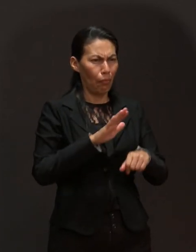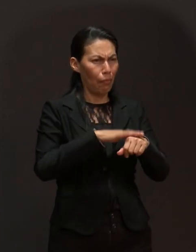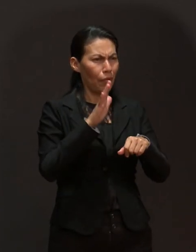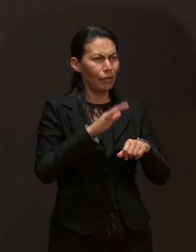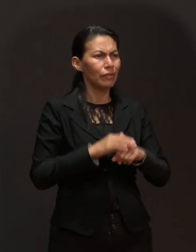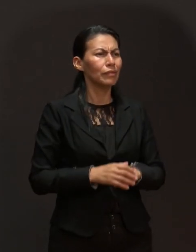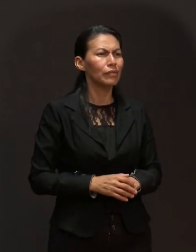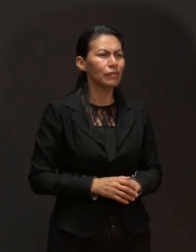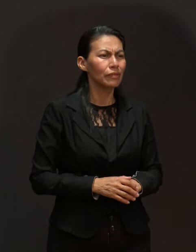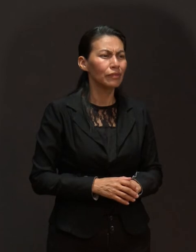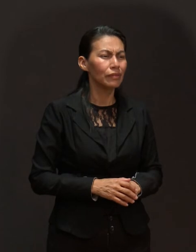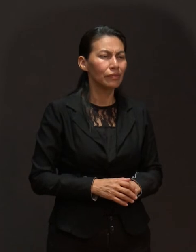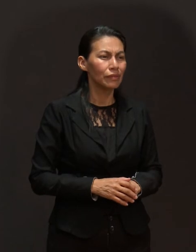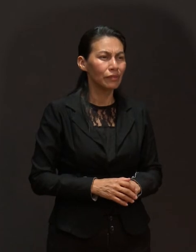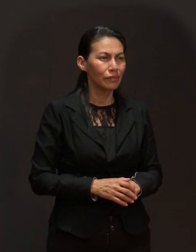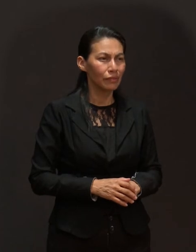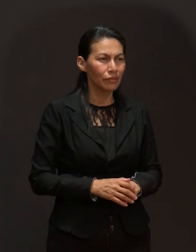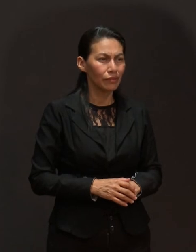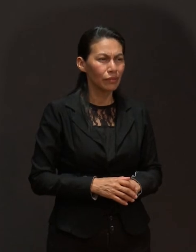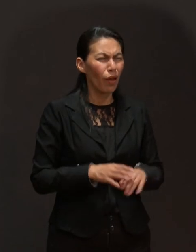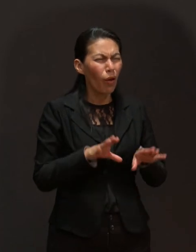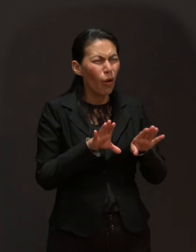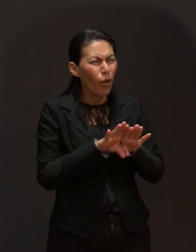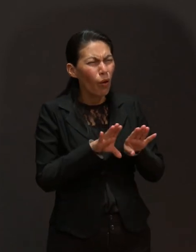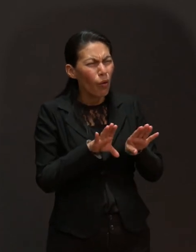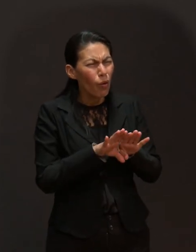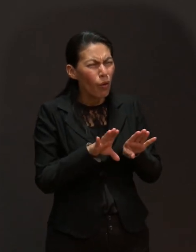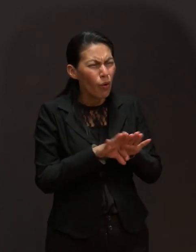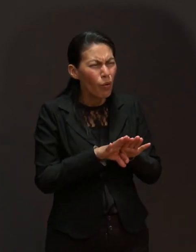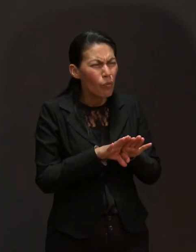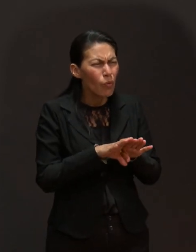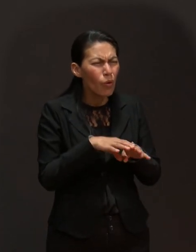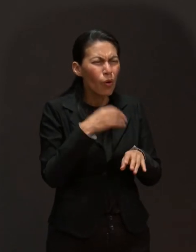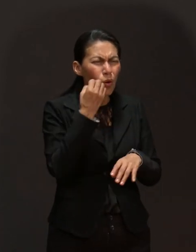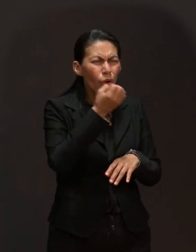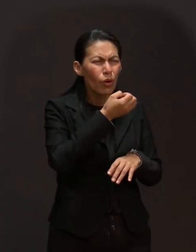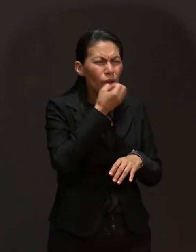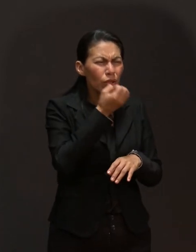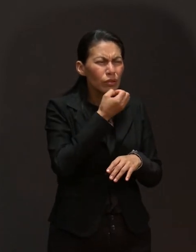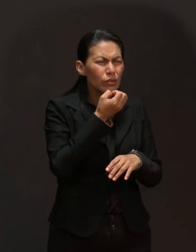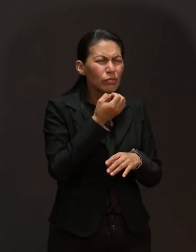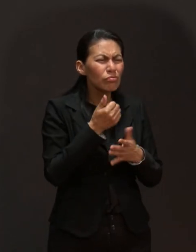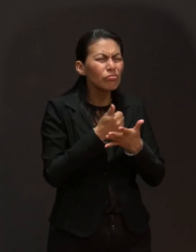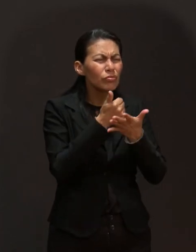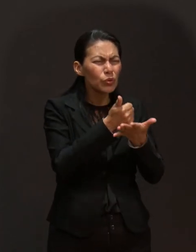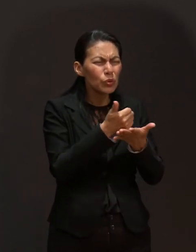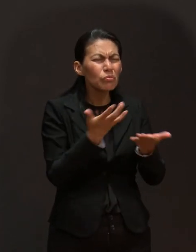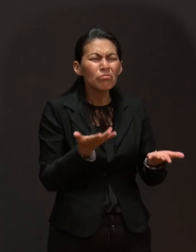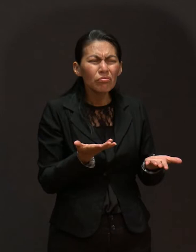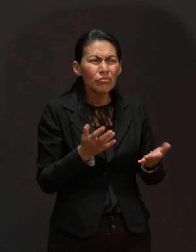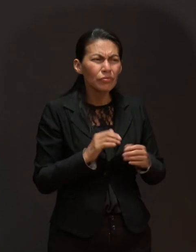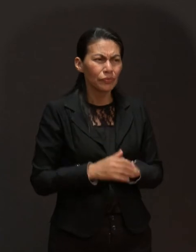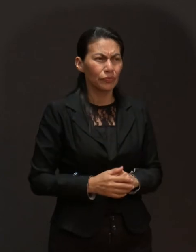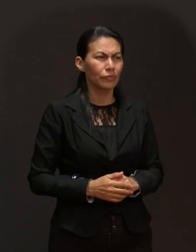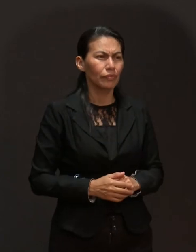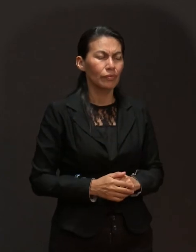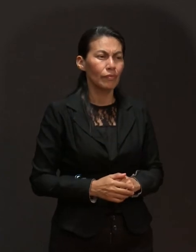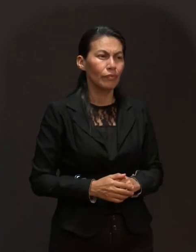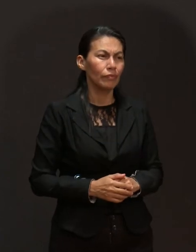algo más que la especialidad la subespecialidad ¿cómo fue que la oración intervino en esto?